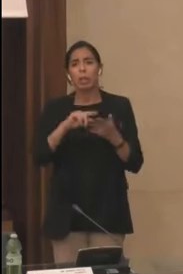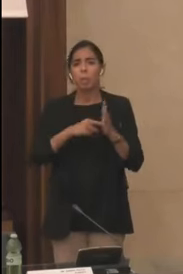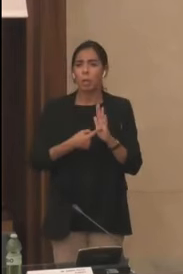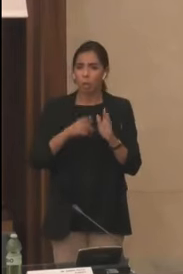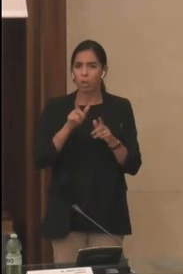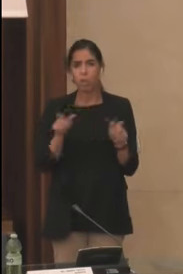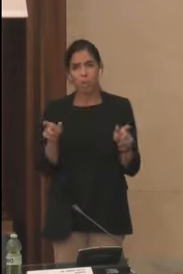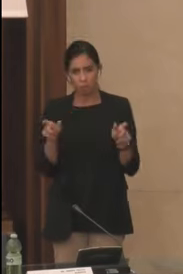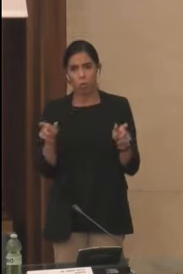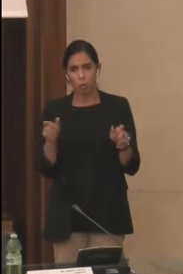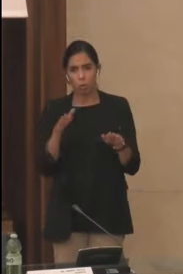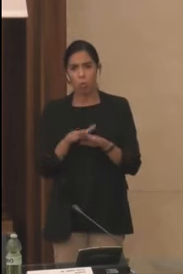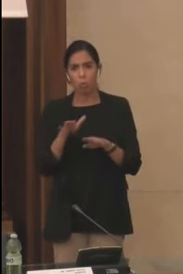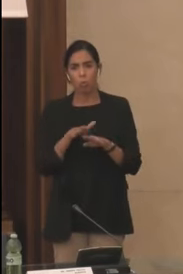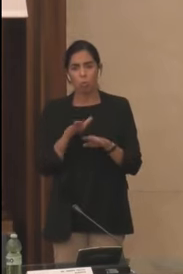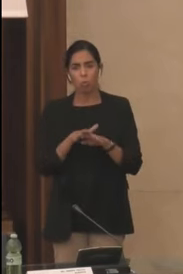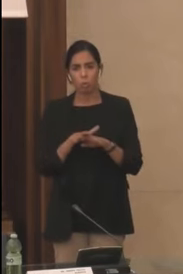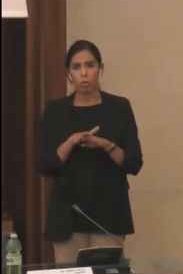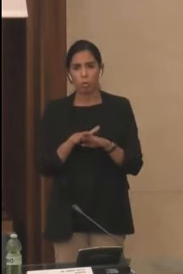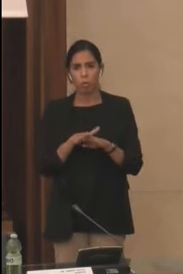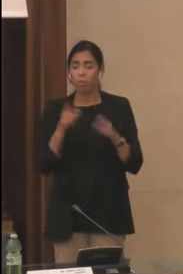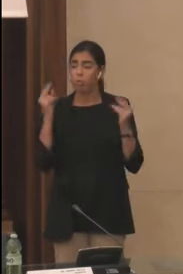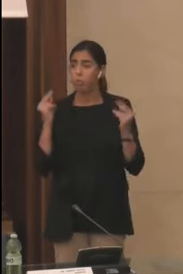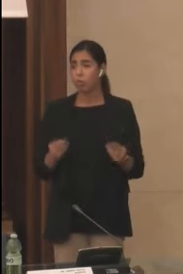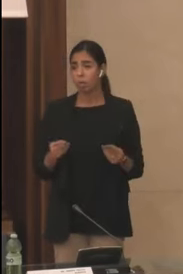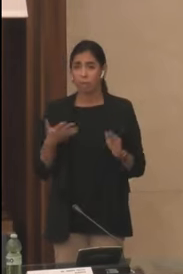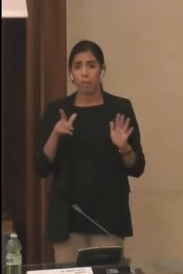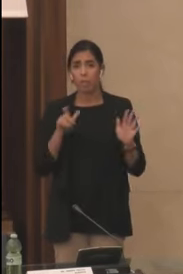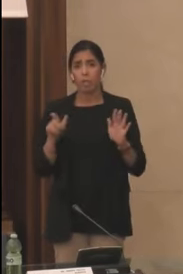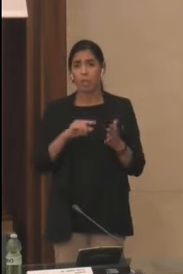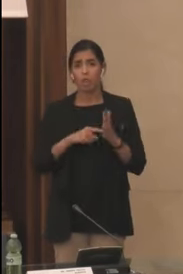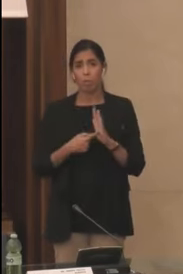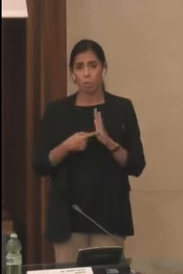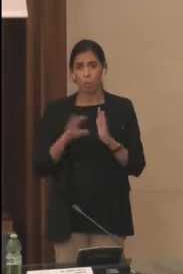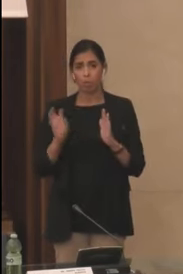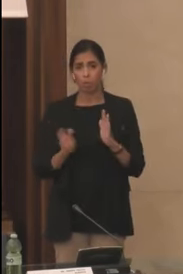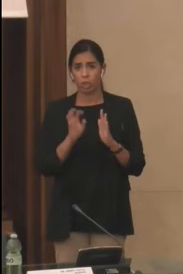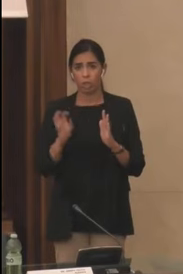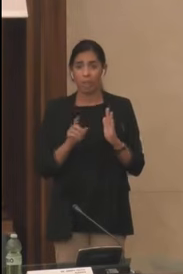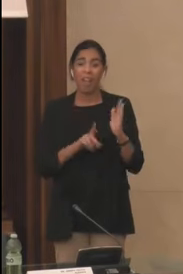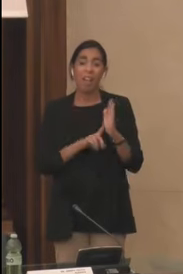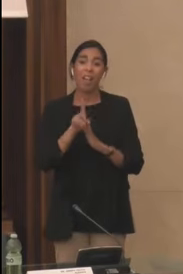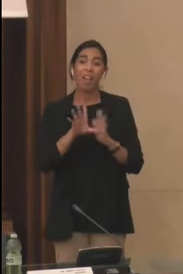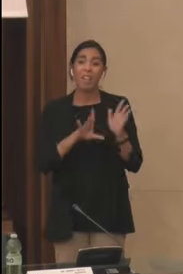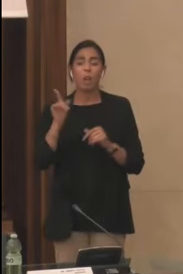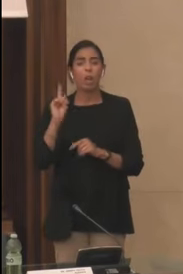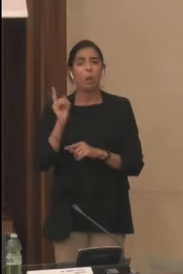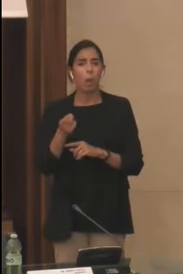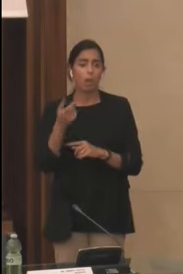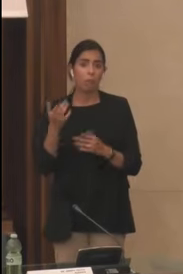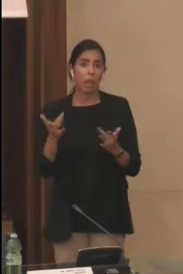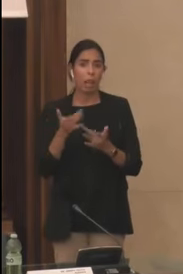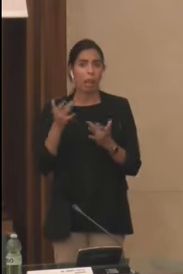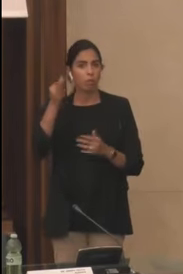¿Cuáles fueron los efectos colaterales? Leve cefalea, que se dio con aspirina, leve ras cutáneo, que se dio con un